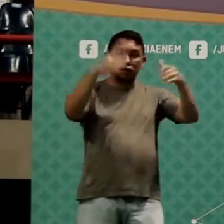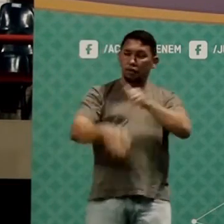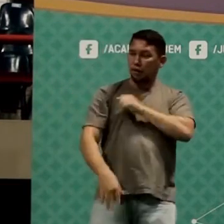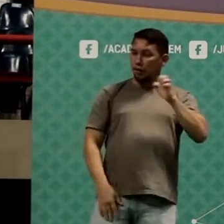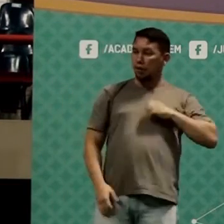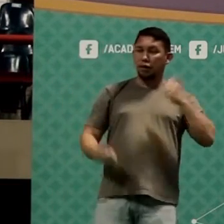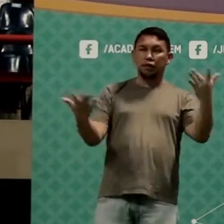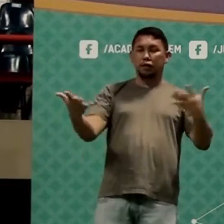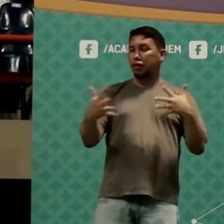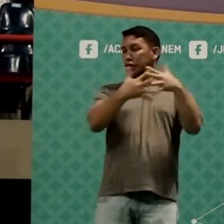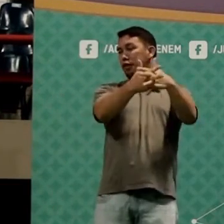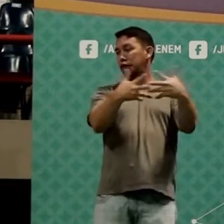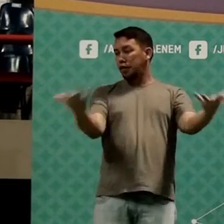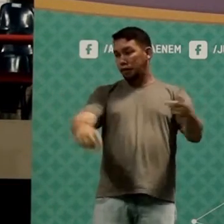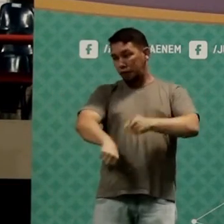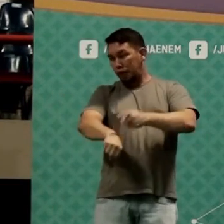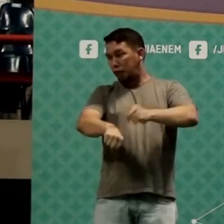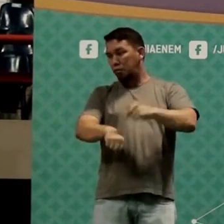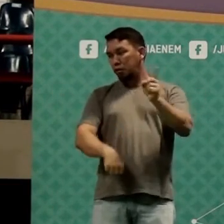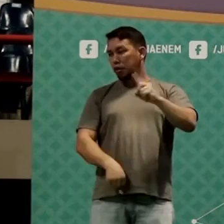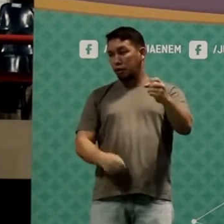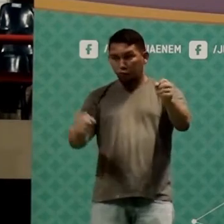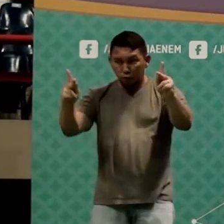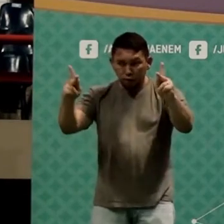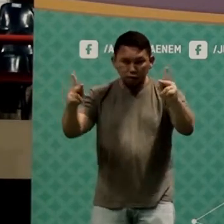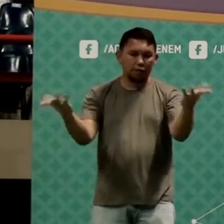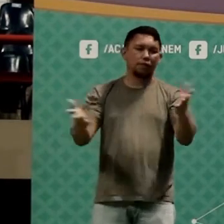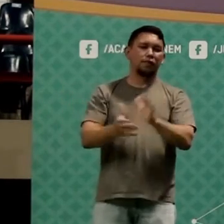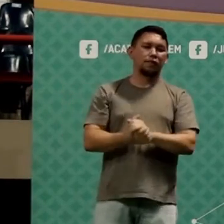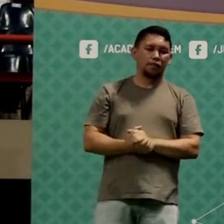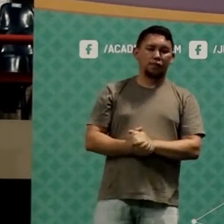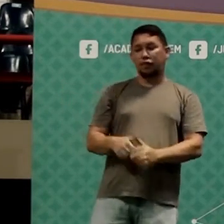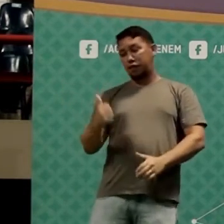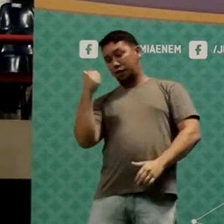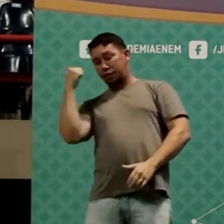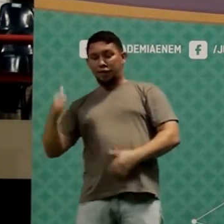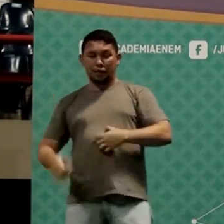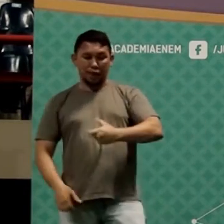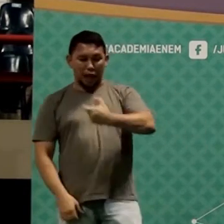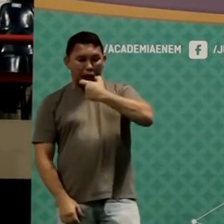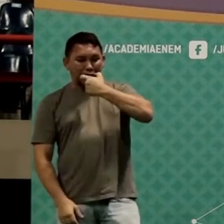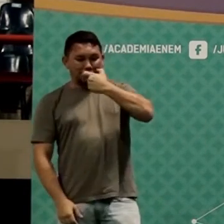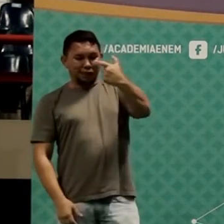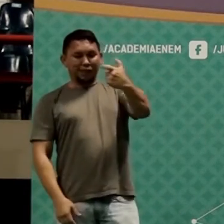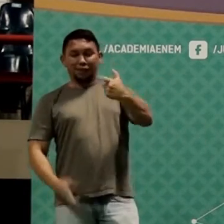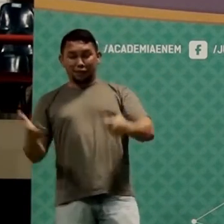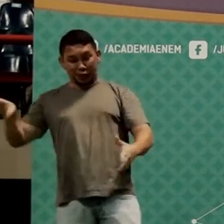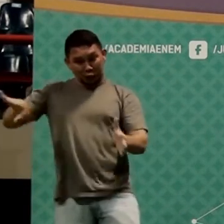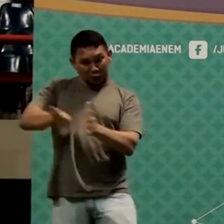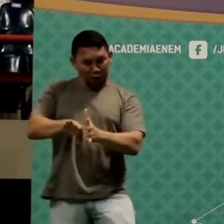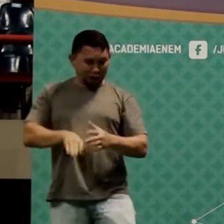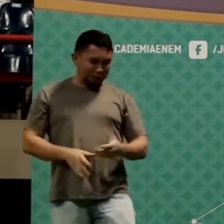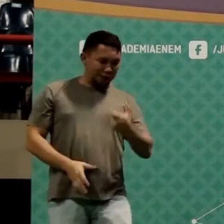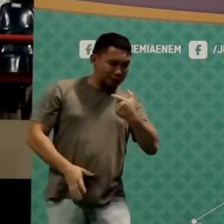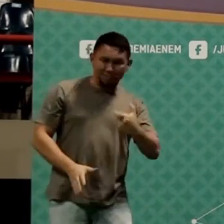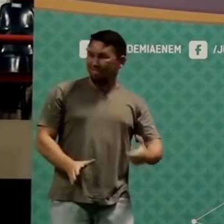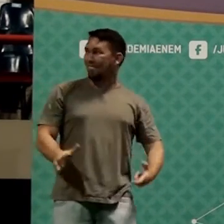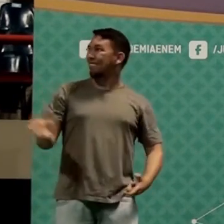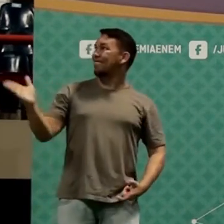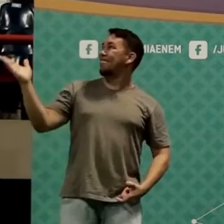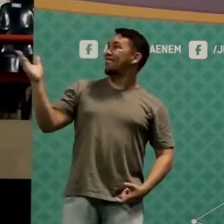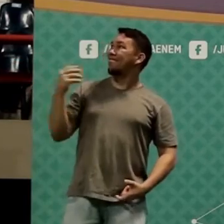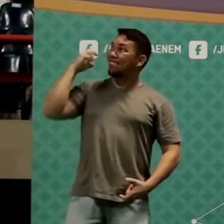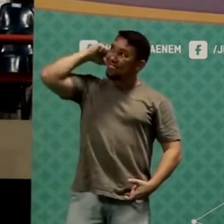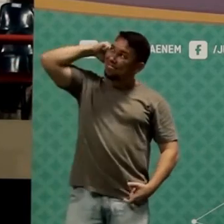academia, nem senão não dá tempo não, ok? Enquanto isso, o colega dele está tentando comer o último biscoito. Normando chegou ali, o pobre não pode comer um biscoito, né,